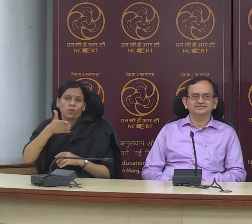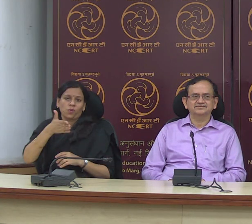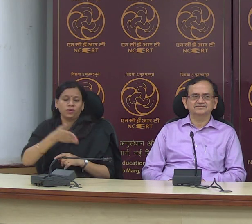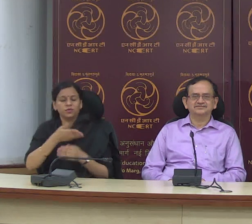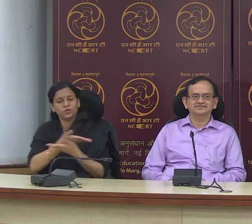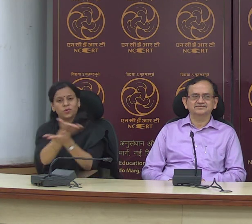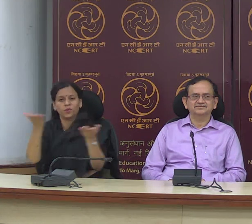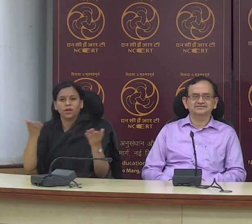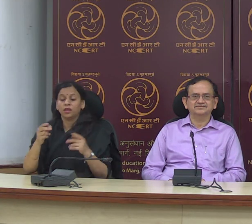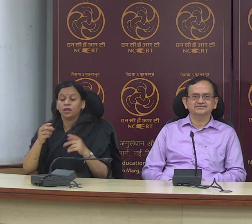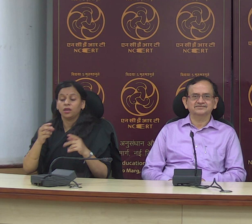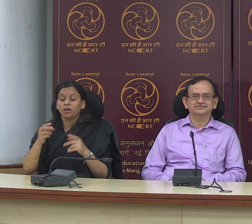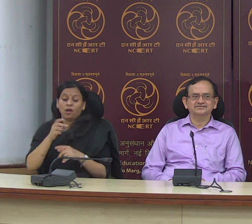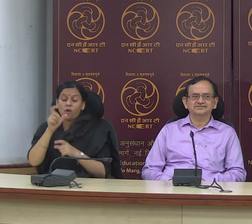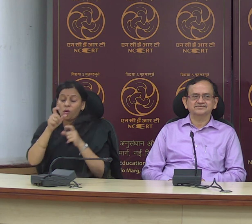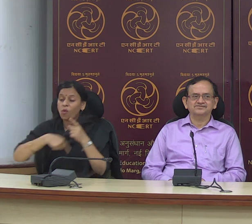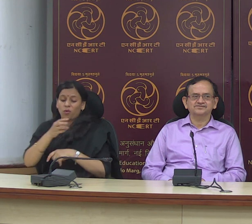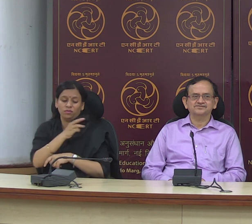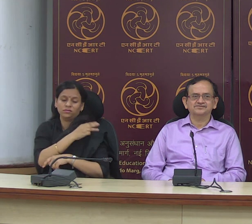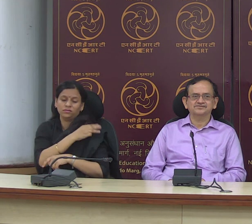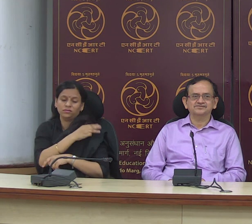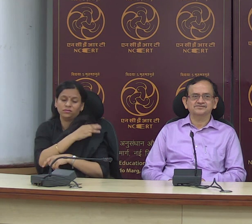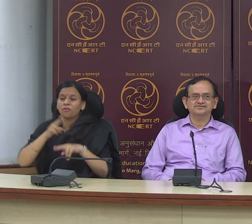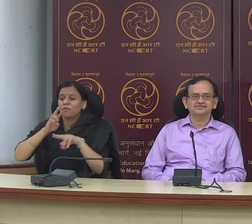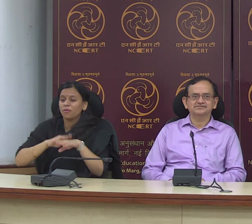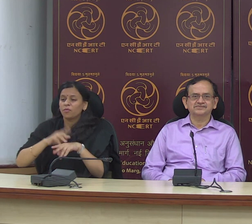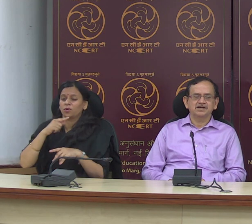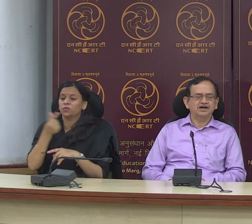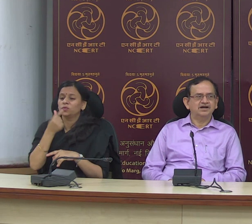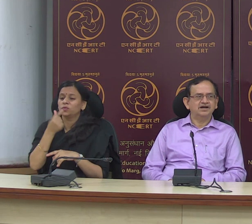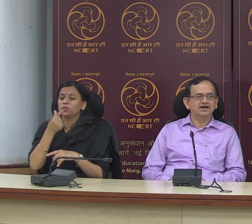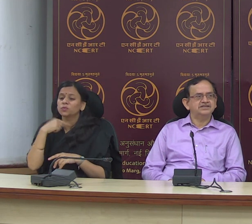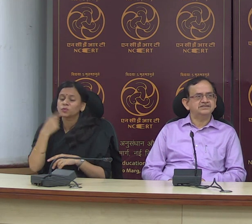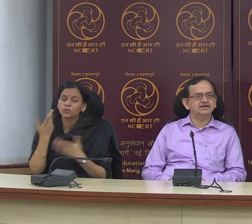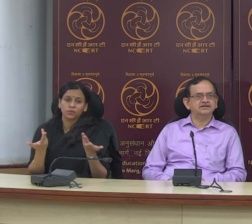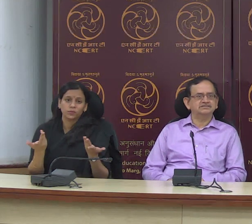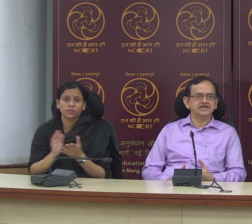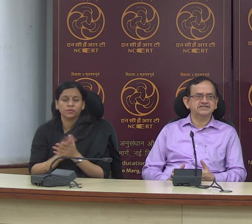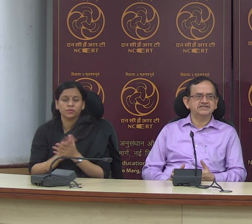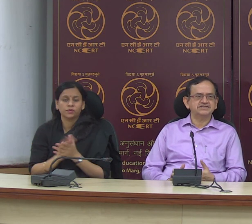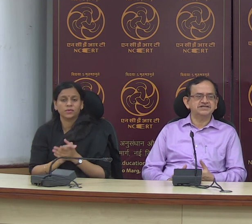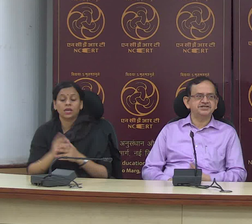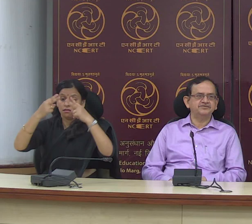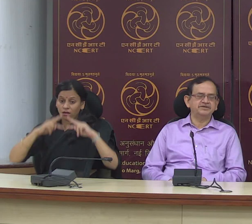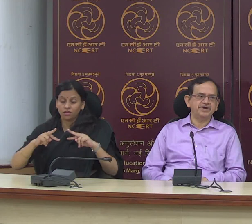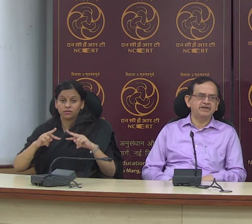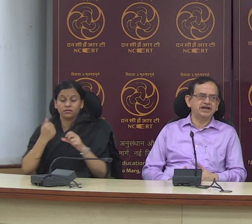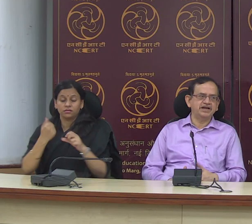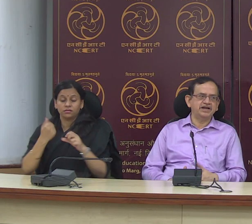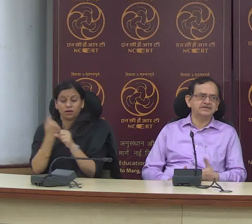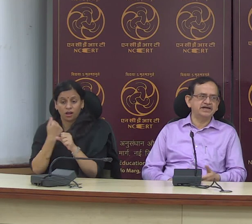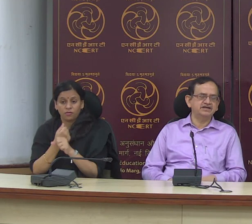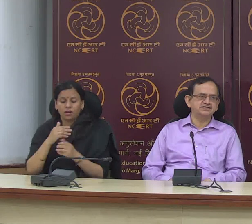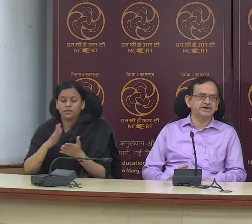तो what kind of manpower was involved in this translation work जिसकी अभी आपने बात की थी? इस translation work में